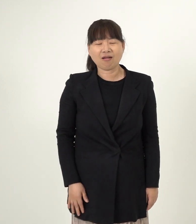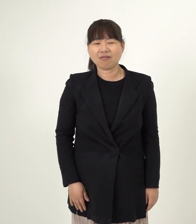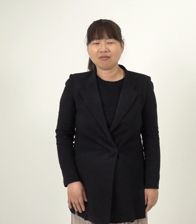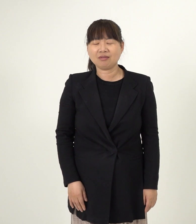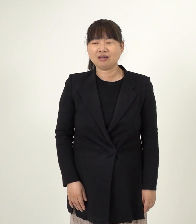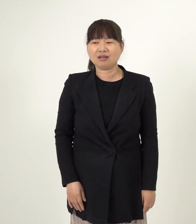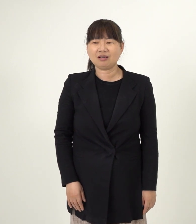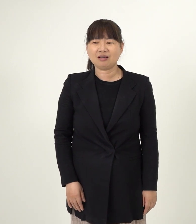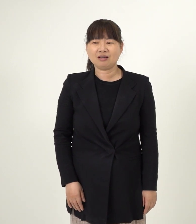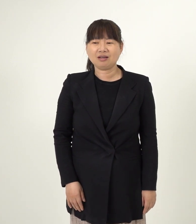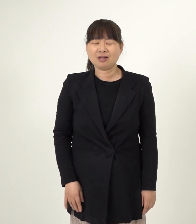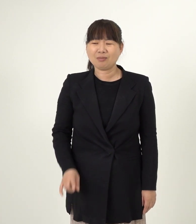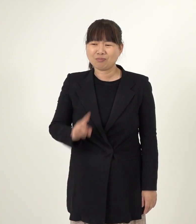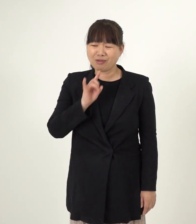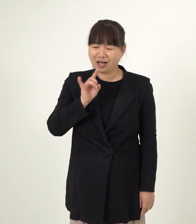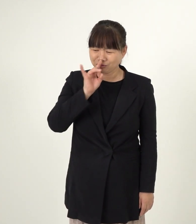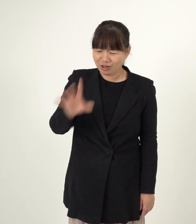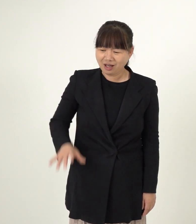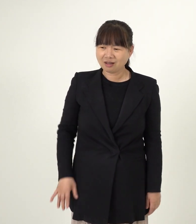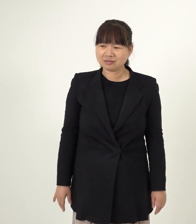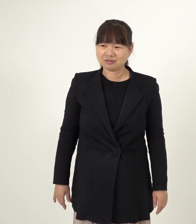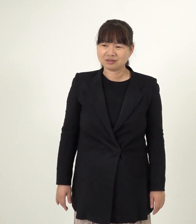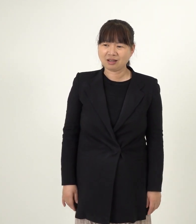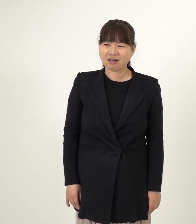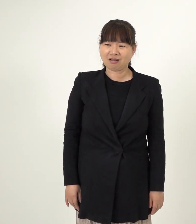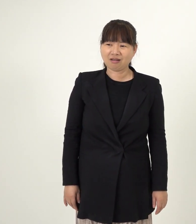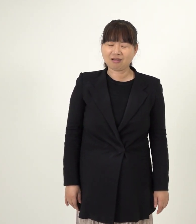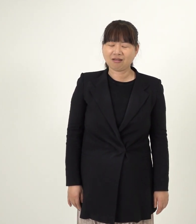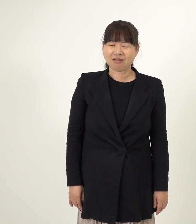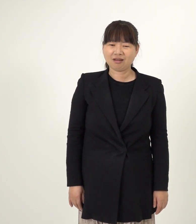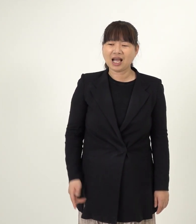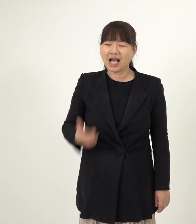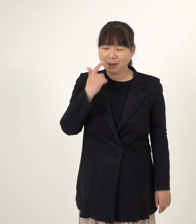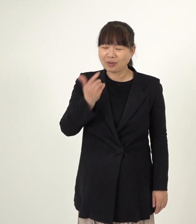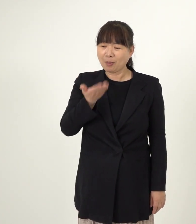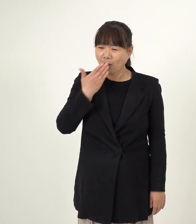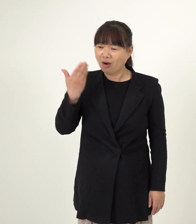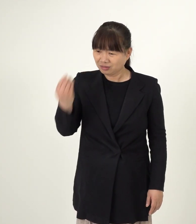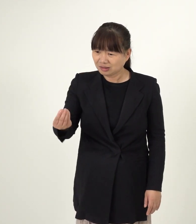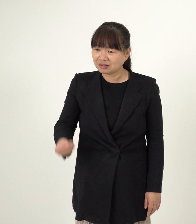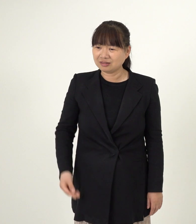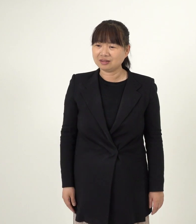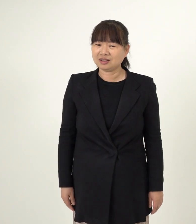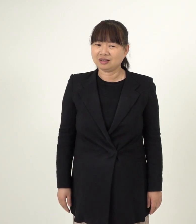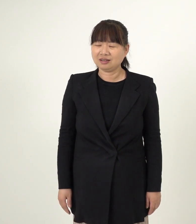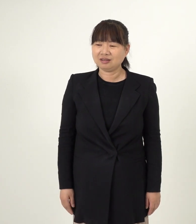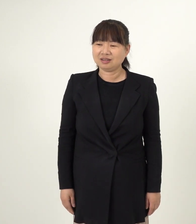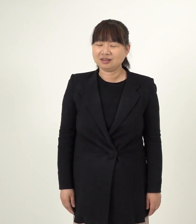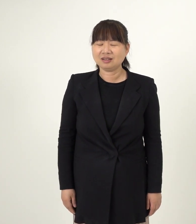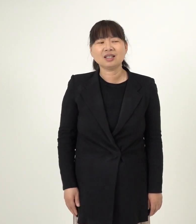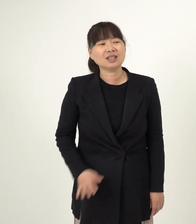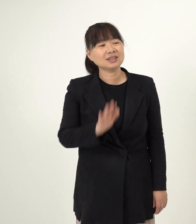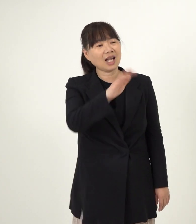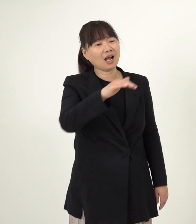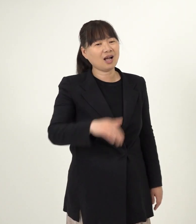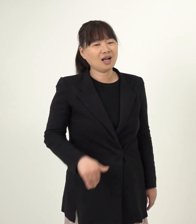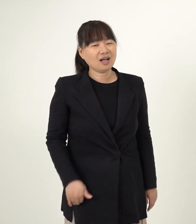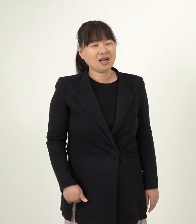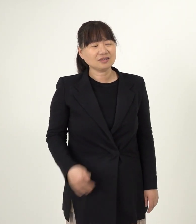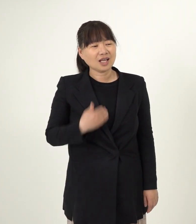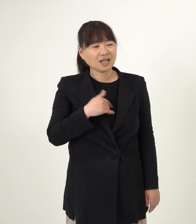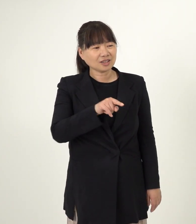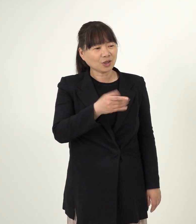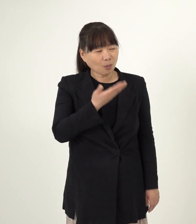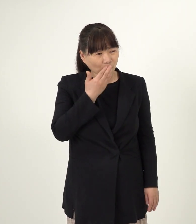참 말이 되는 소리를 하셔야지. 아빠가 드셨죠? 야, 내가